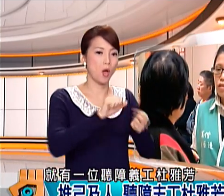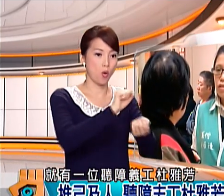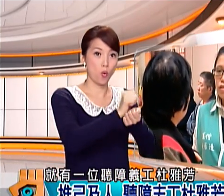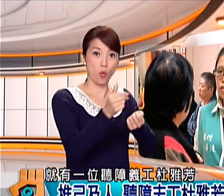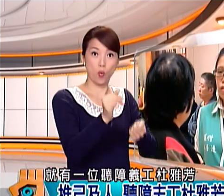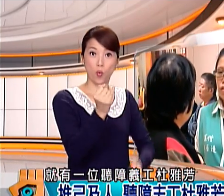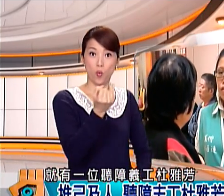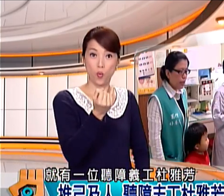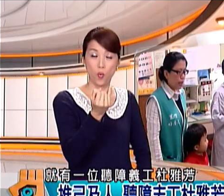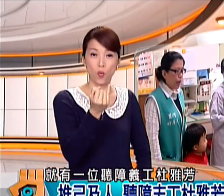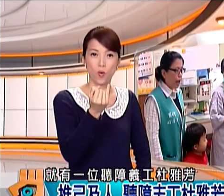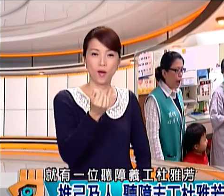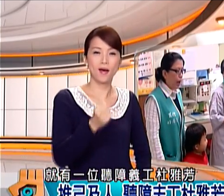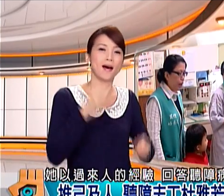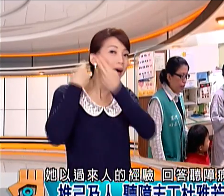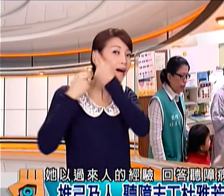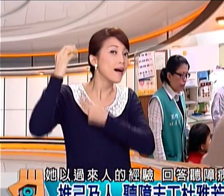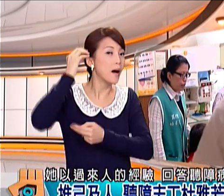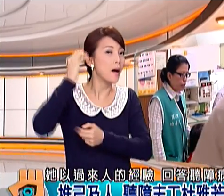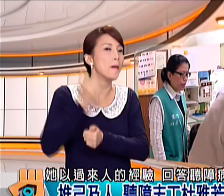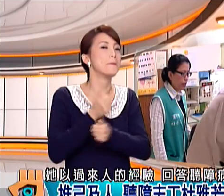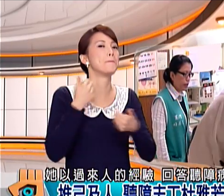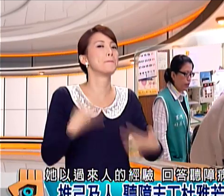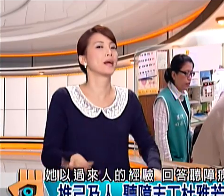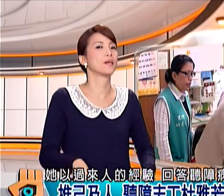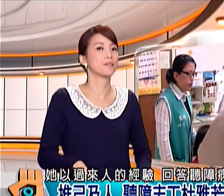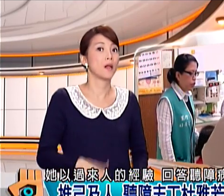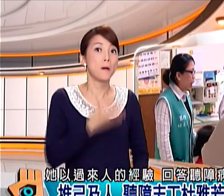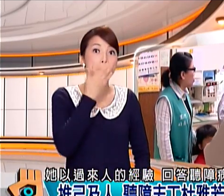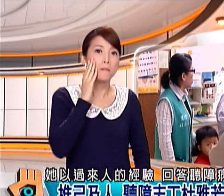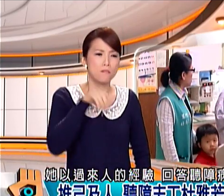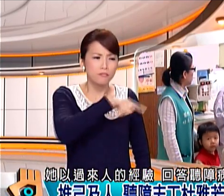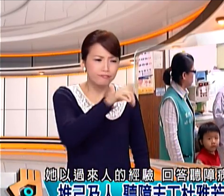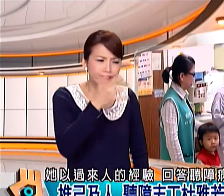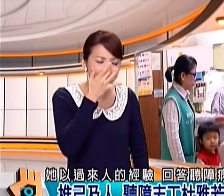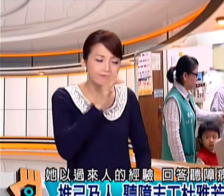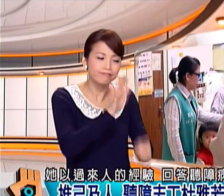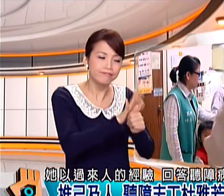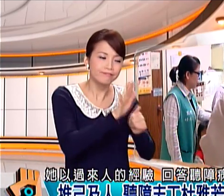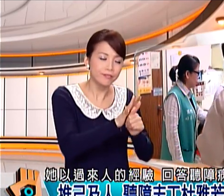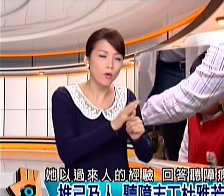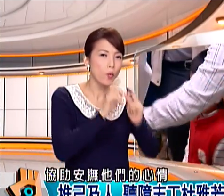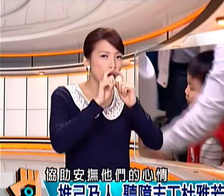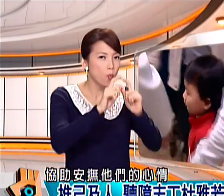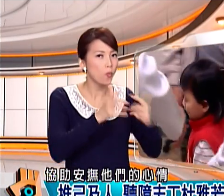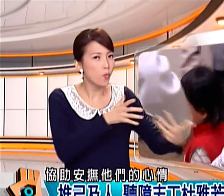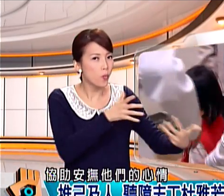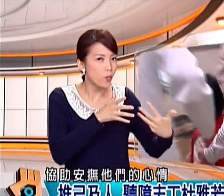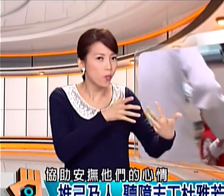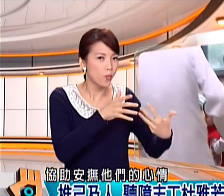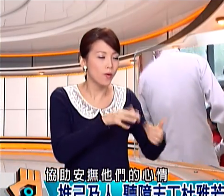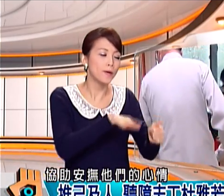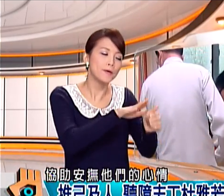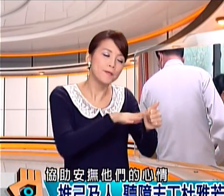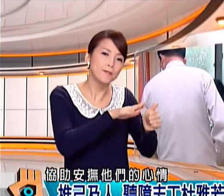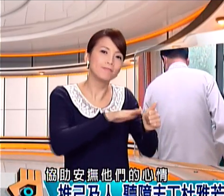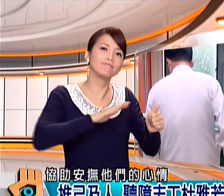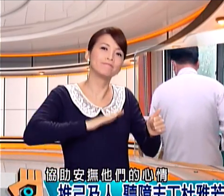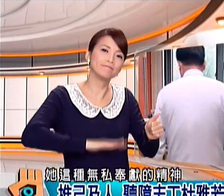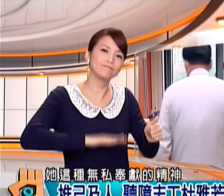工杜雅芳，她以过来人的经验回答听障病友疑虑，协助安抚他们的心情。她这